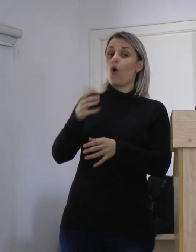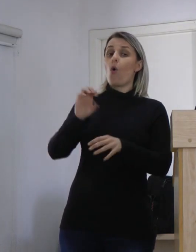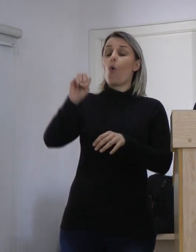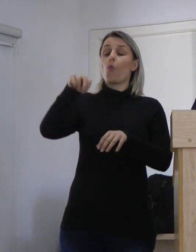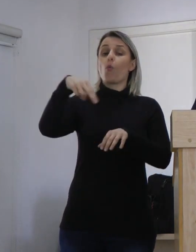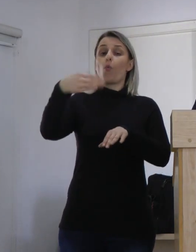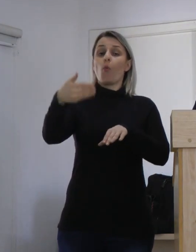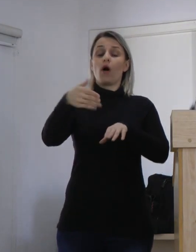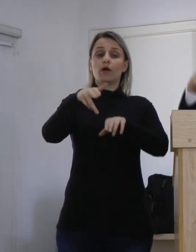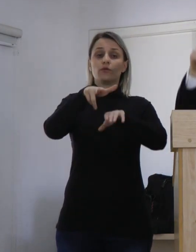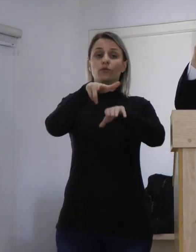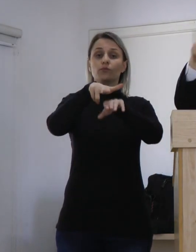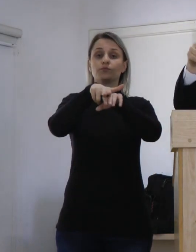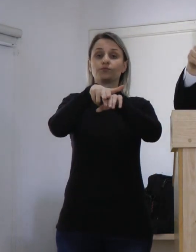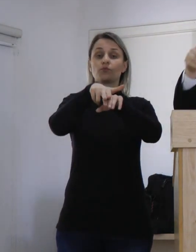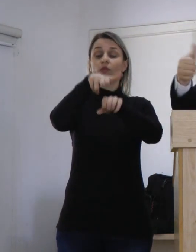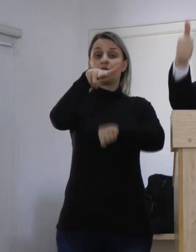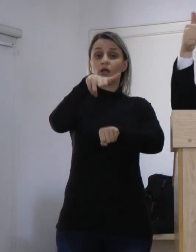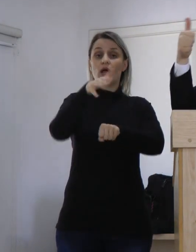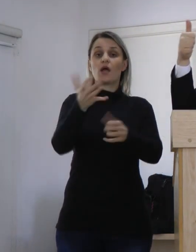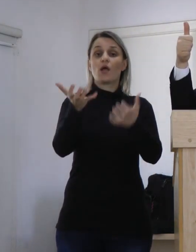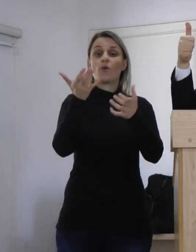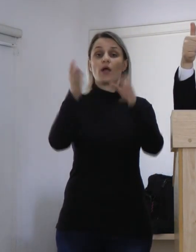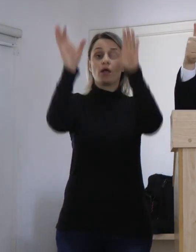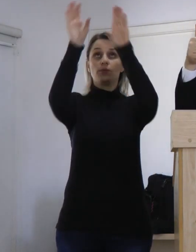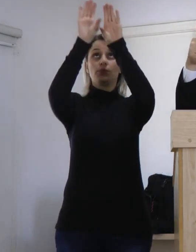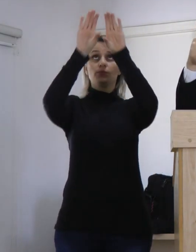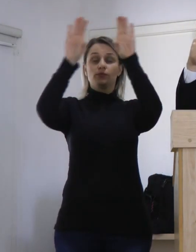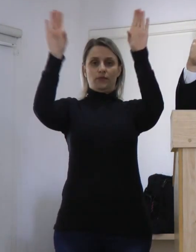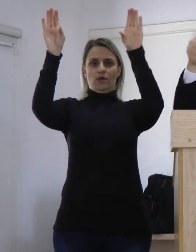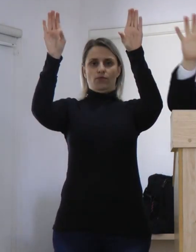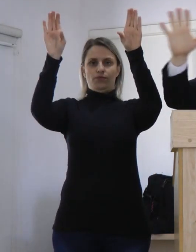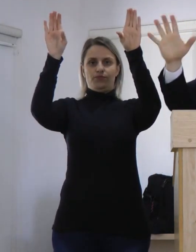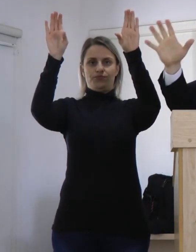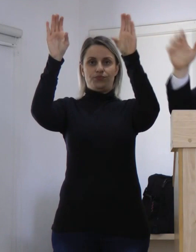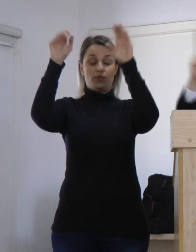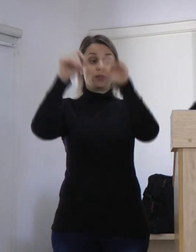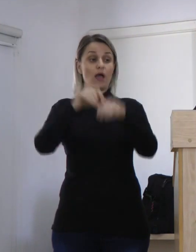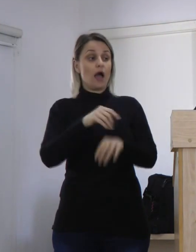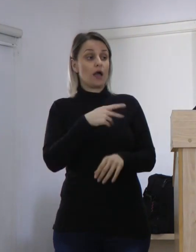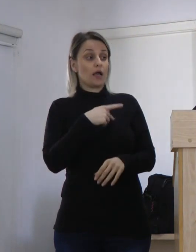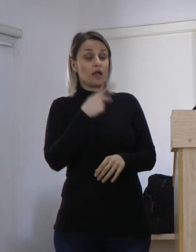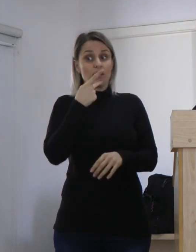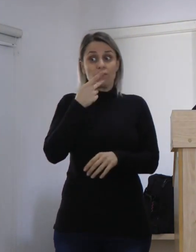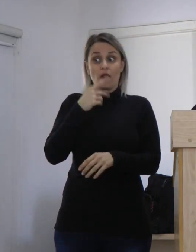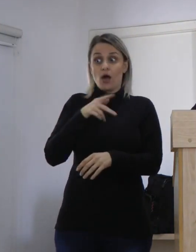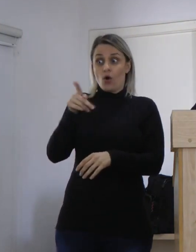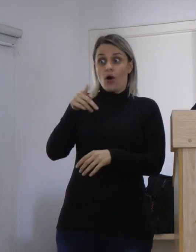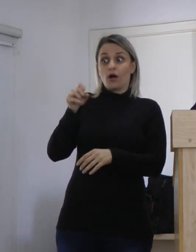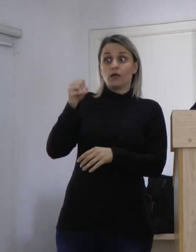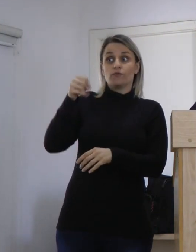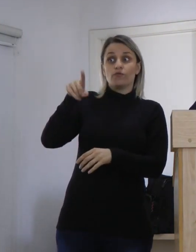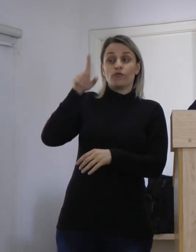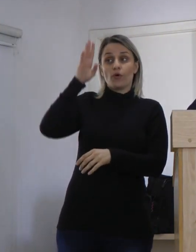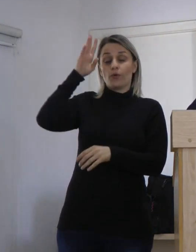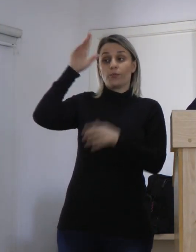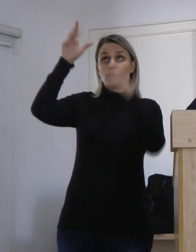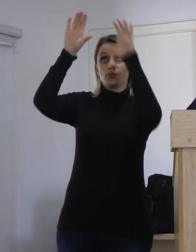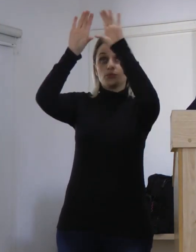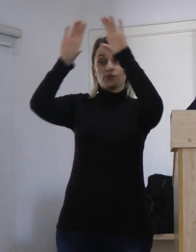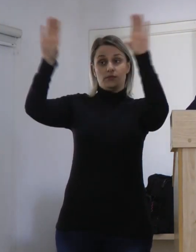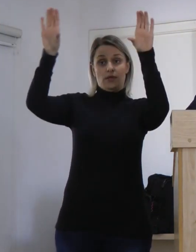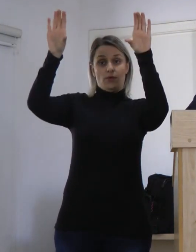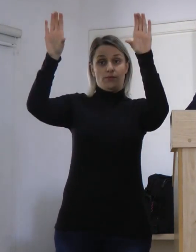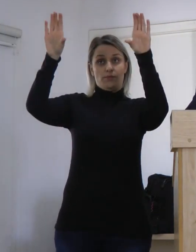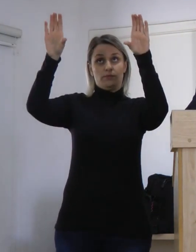E elas disseram, Chico, quando você for para o céu, lembre-se da gente, tá? Não se esqueça de nós. Ele sorriu e disse, acho que vocês não